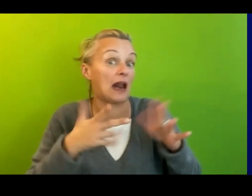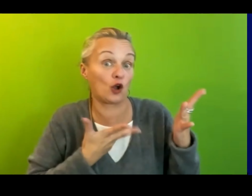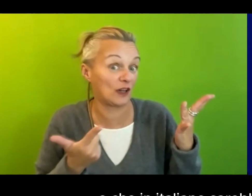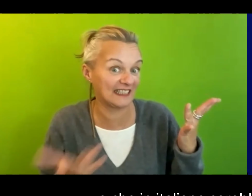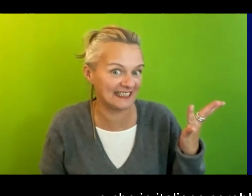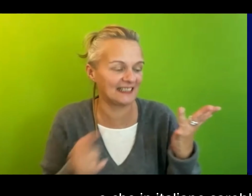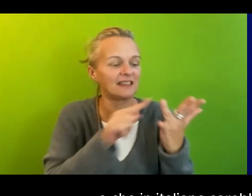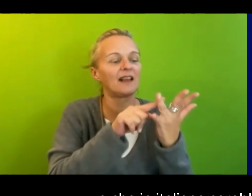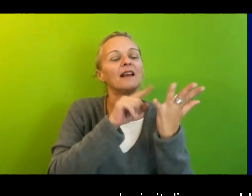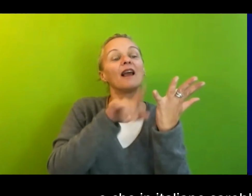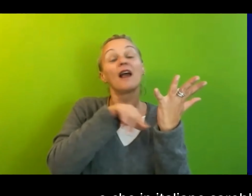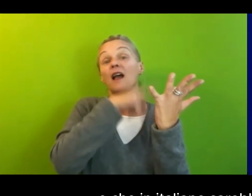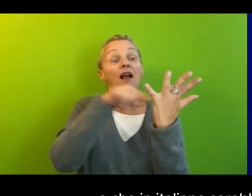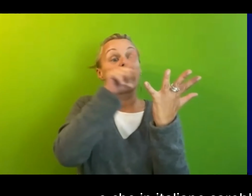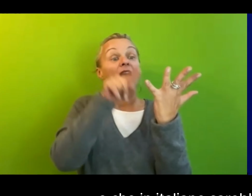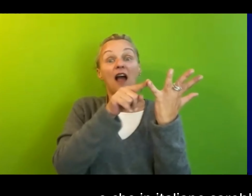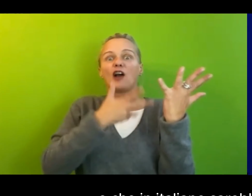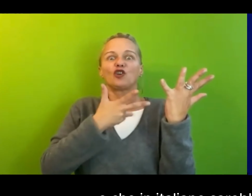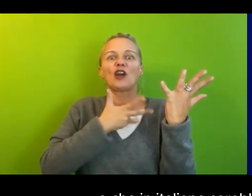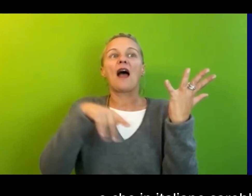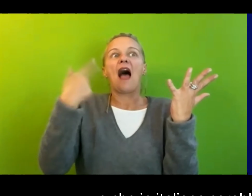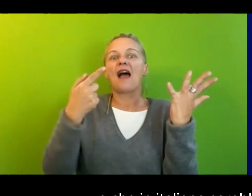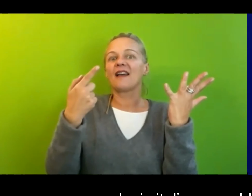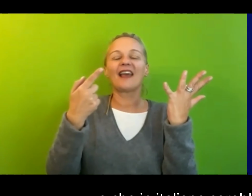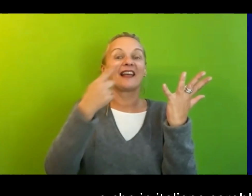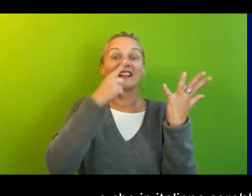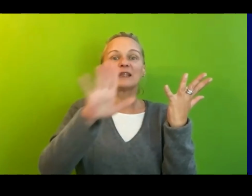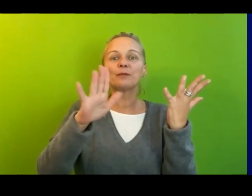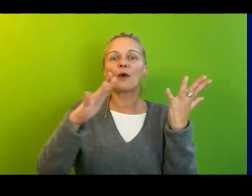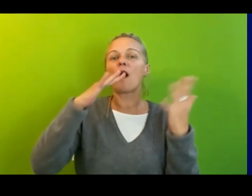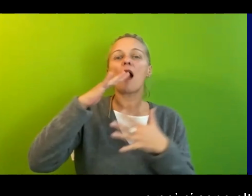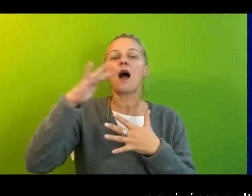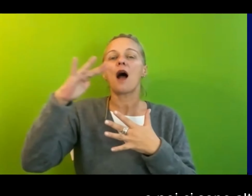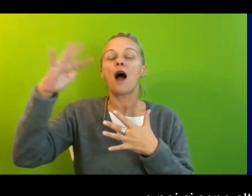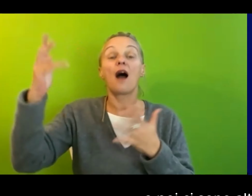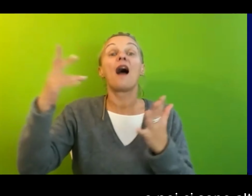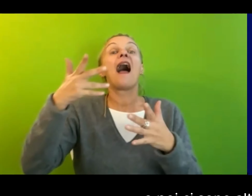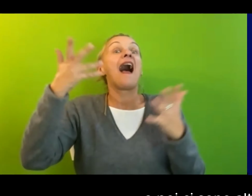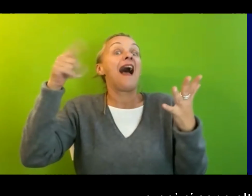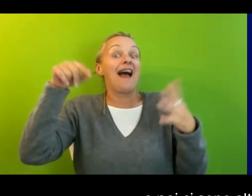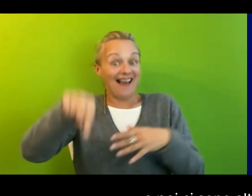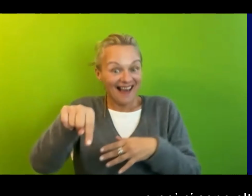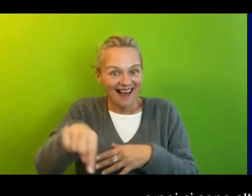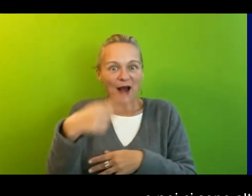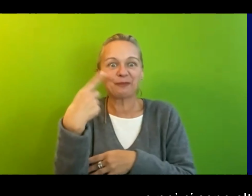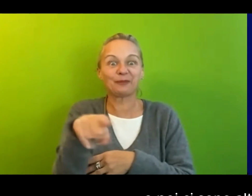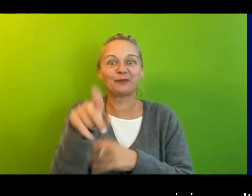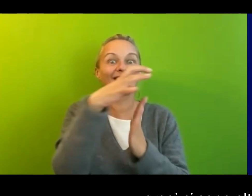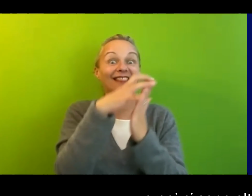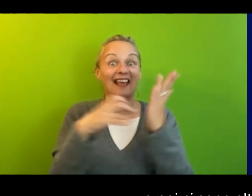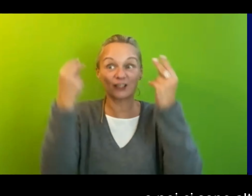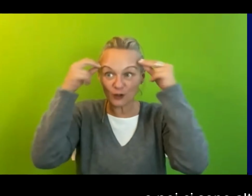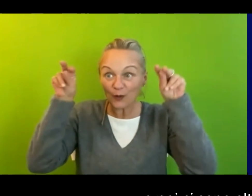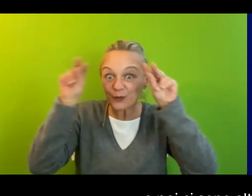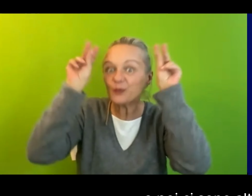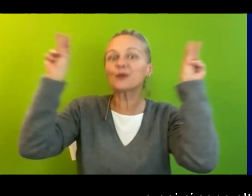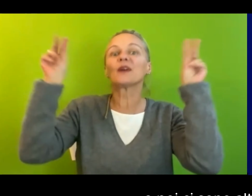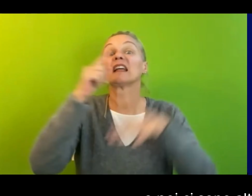insieme, e che in italiano sarebbe quasi intraducibile. E poi ci sono altri